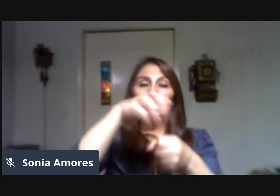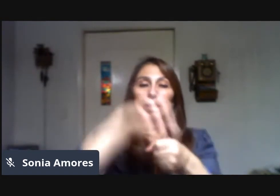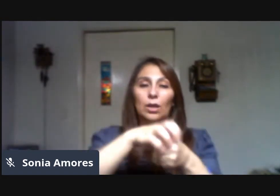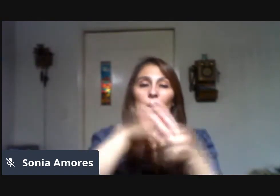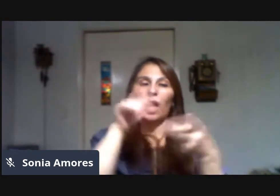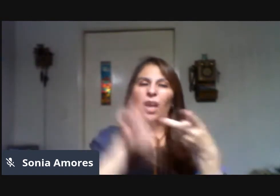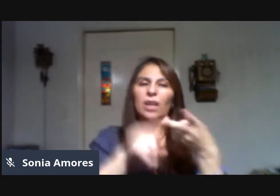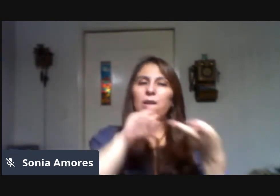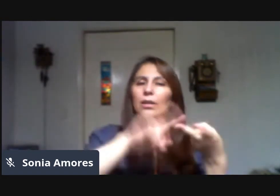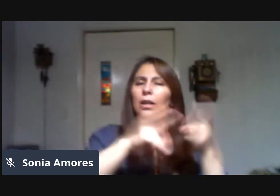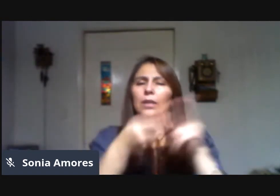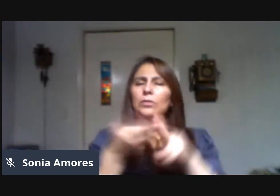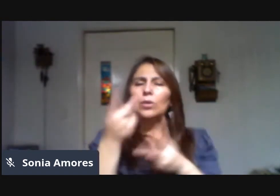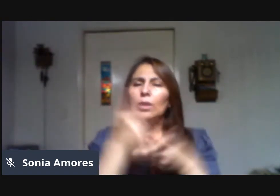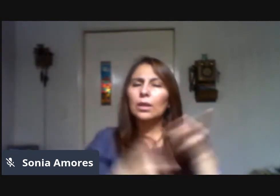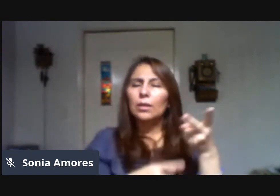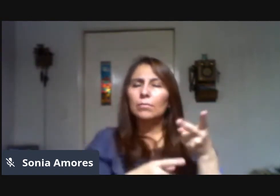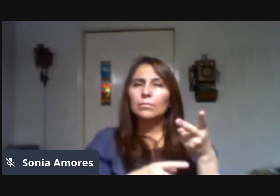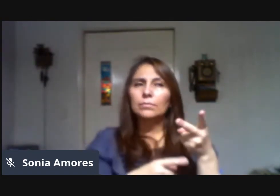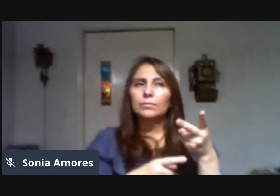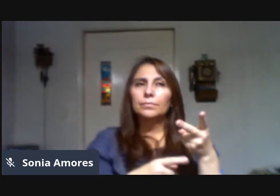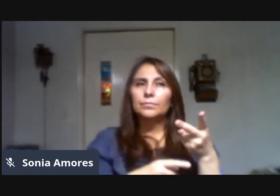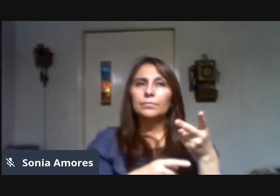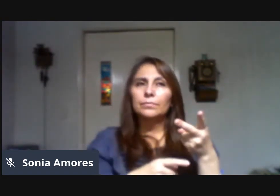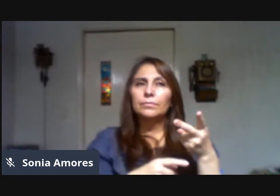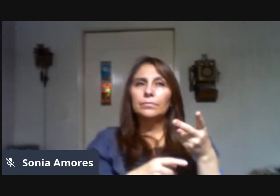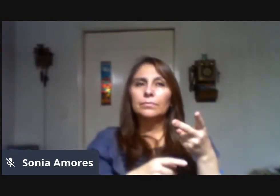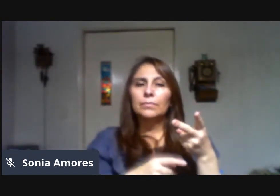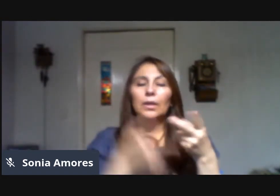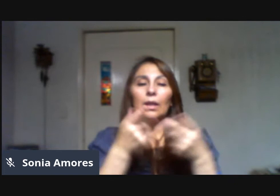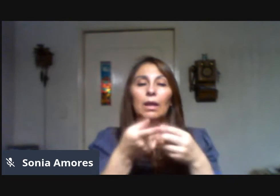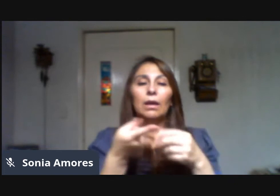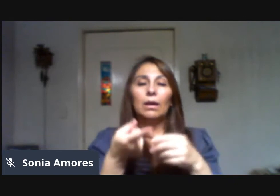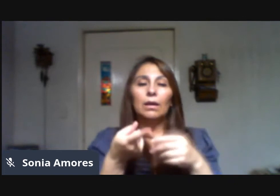viene sucediendo en la geopolítica,